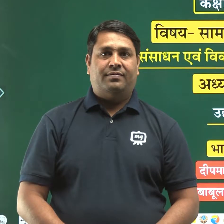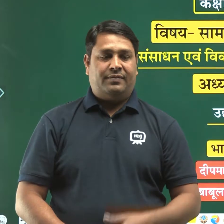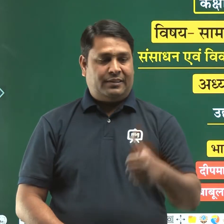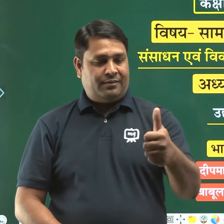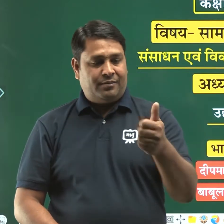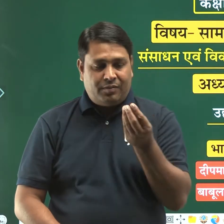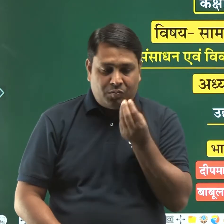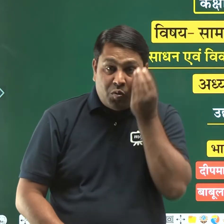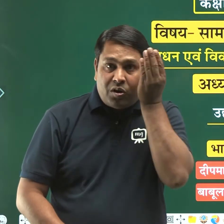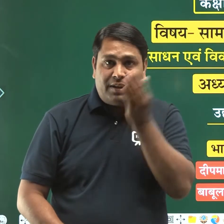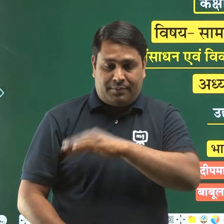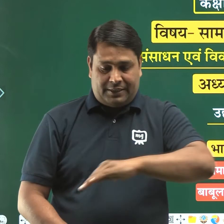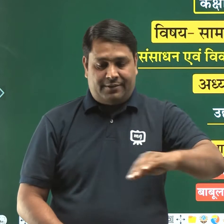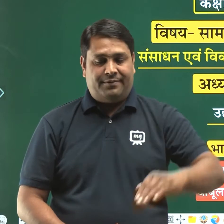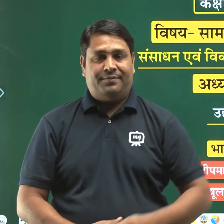गुड मॉर्निंग बच्चों,